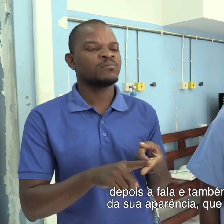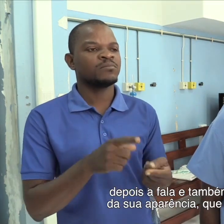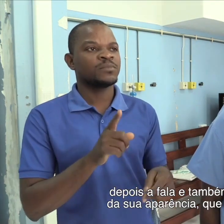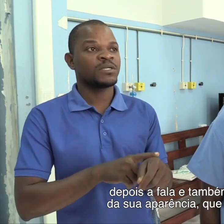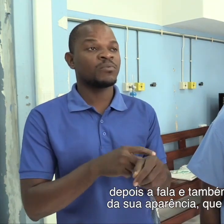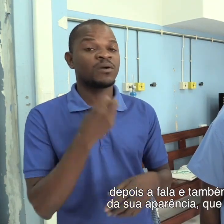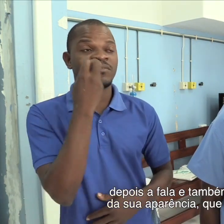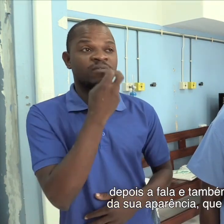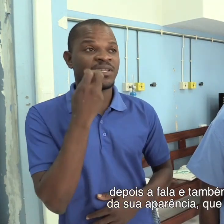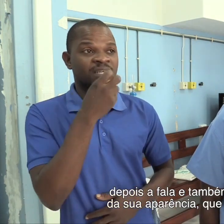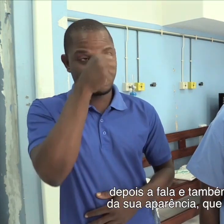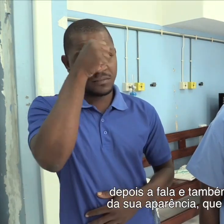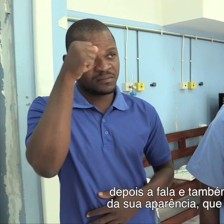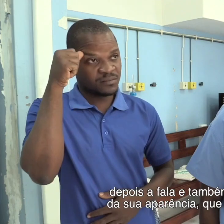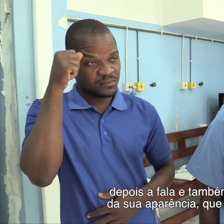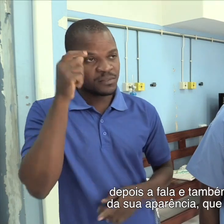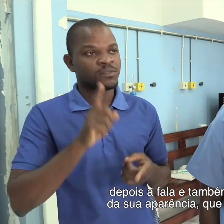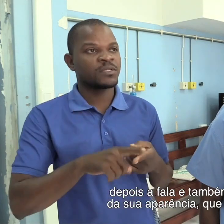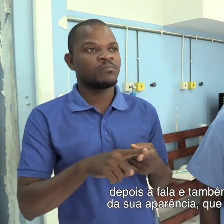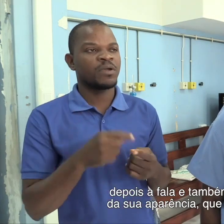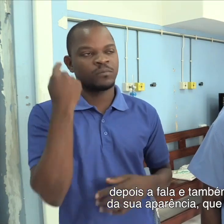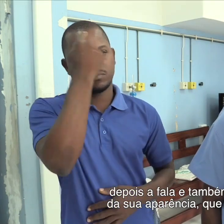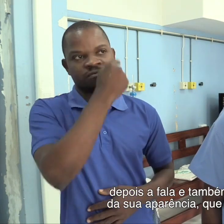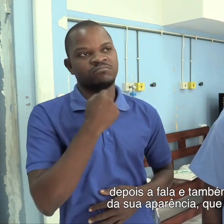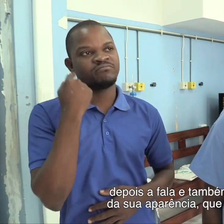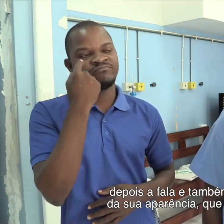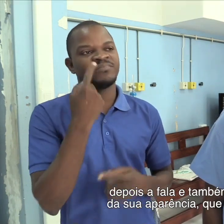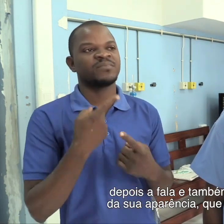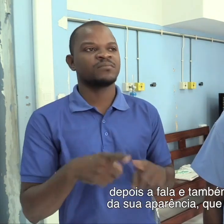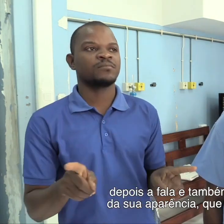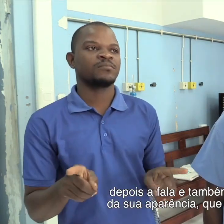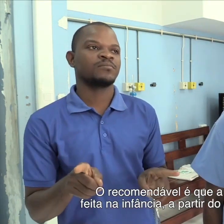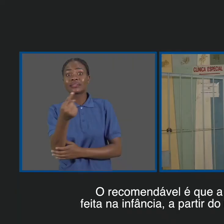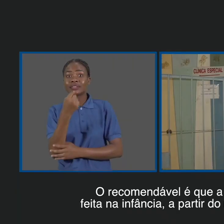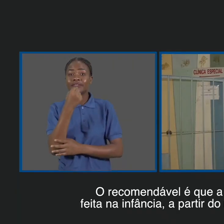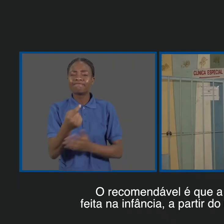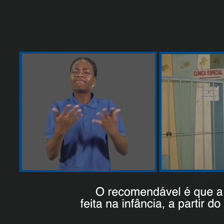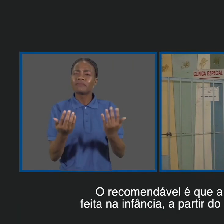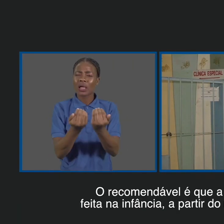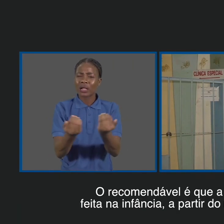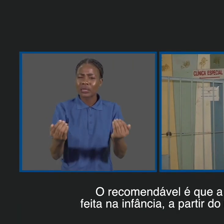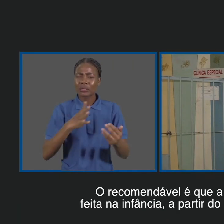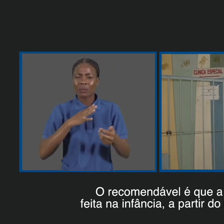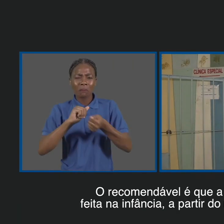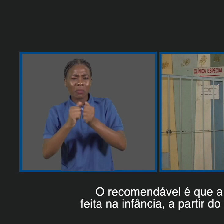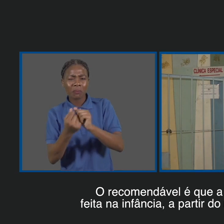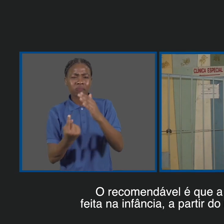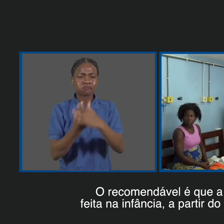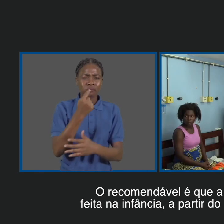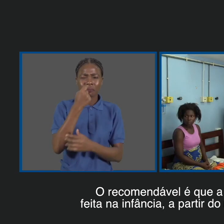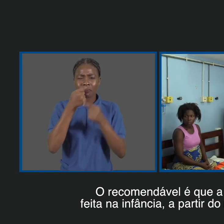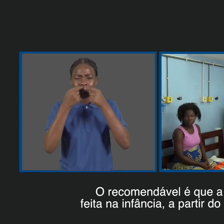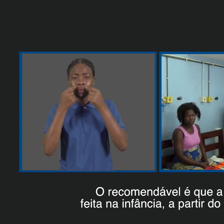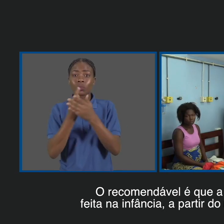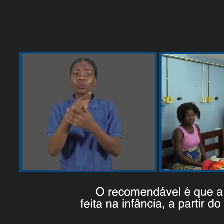e também a maneira da sua aparência, que é a estética. Recomendável é que a operação seja